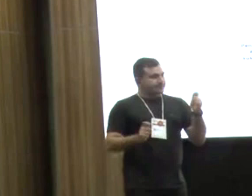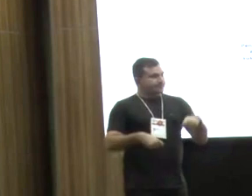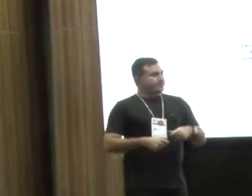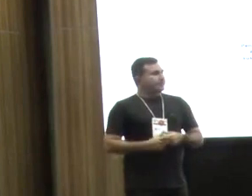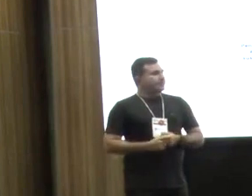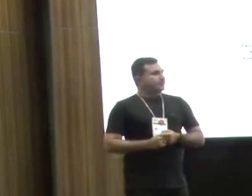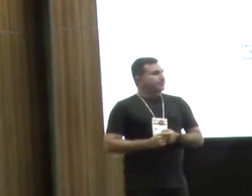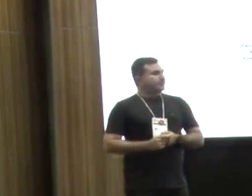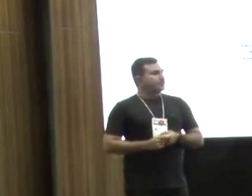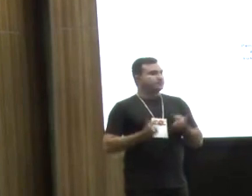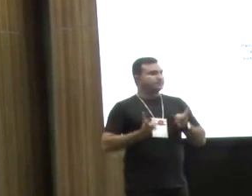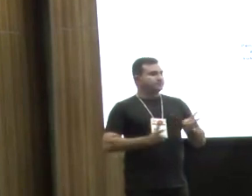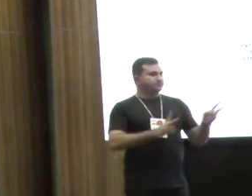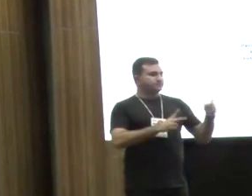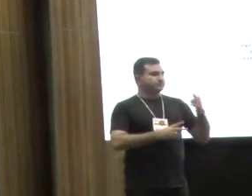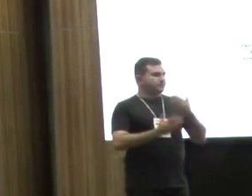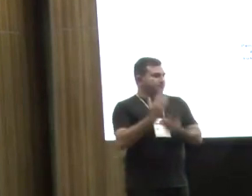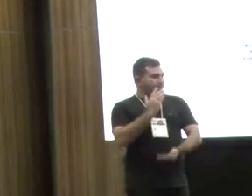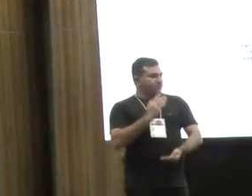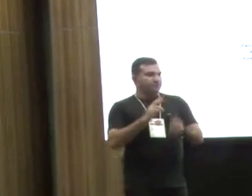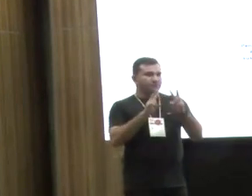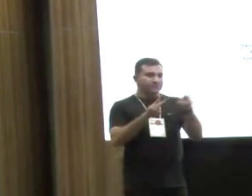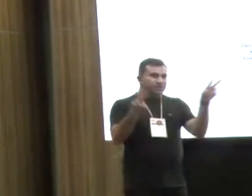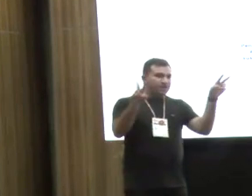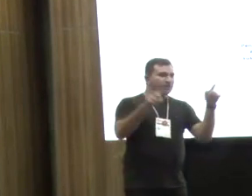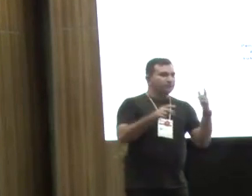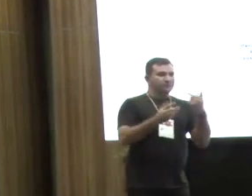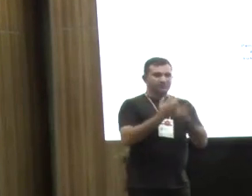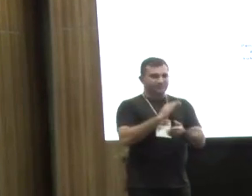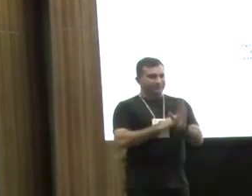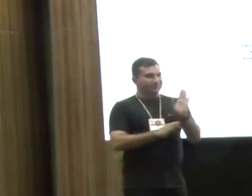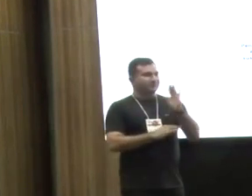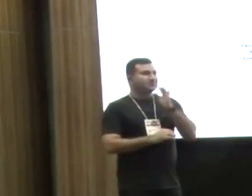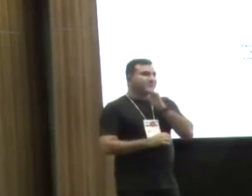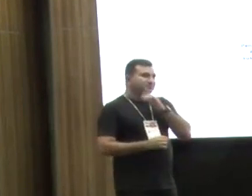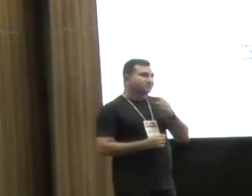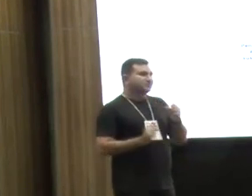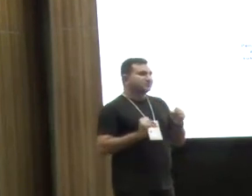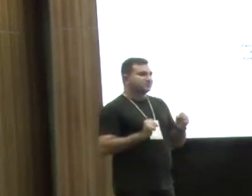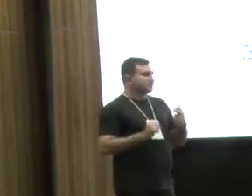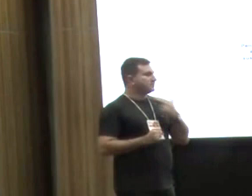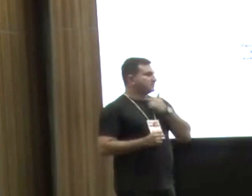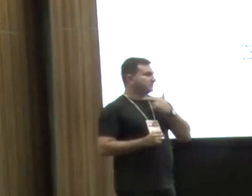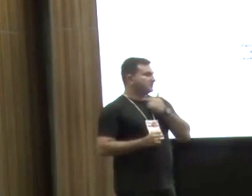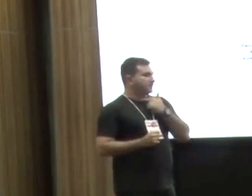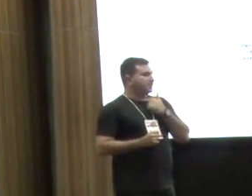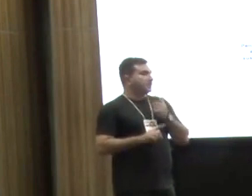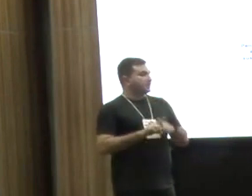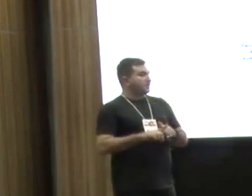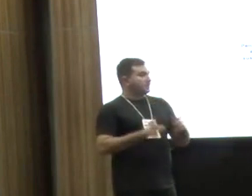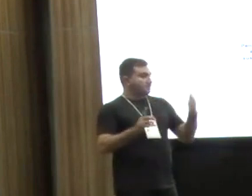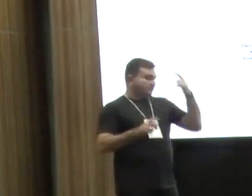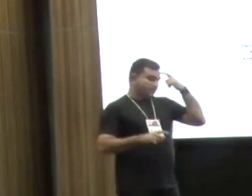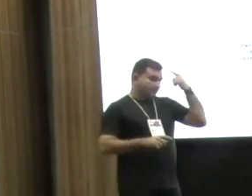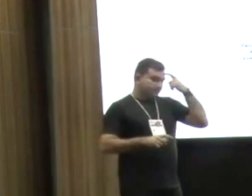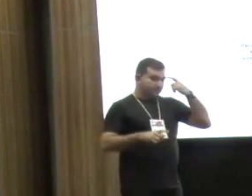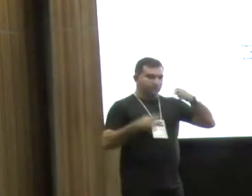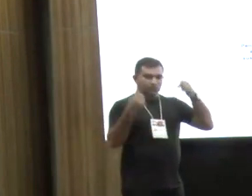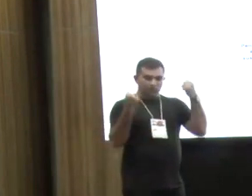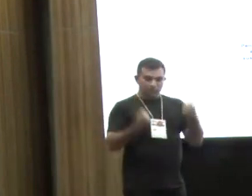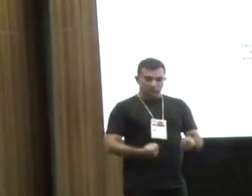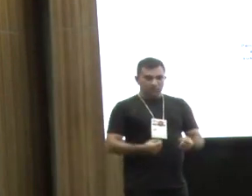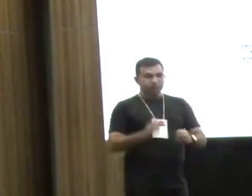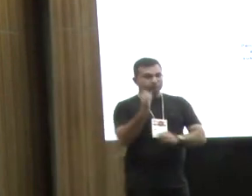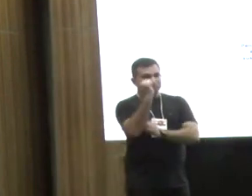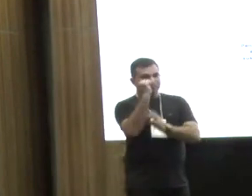com isso perder a visão do pensamento sustentável e ético.